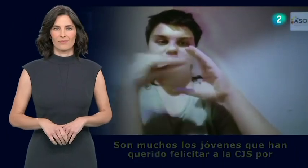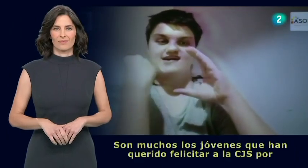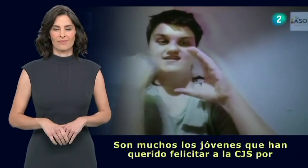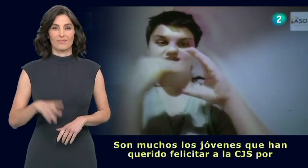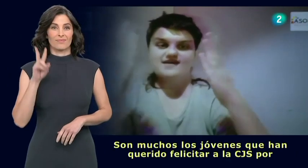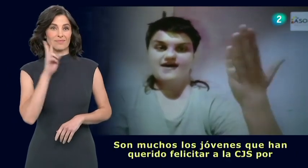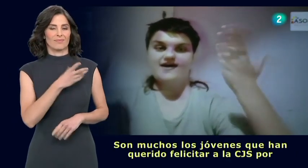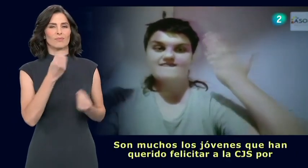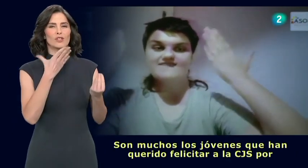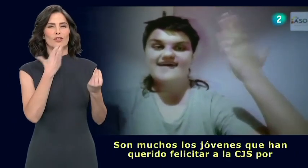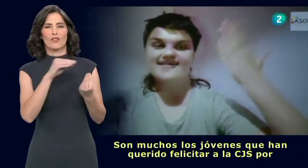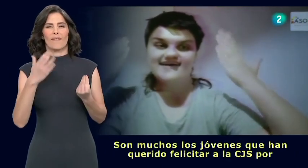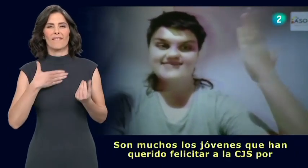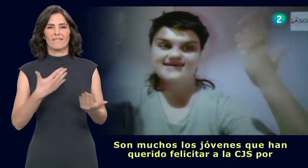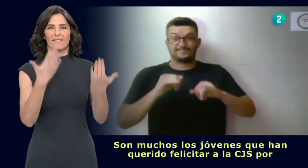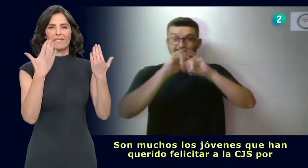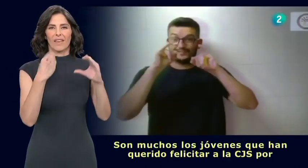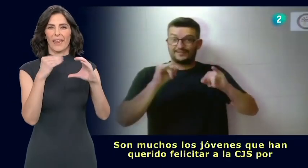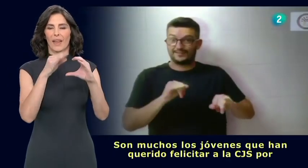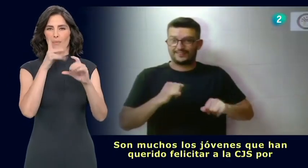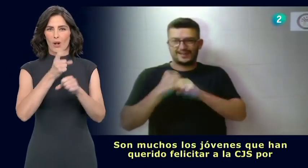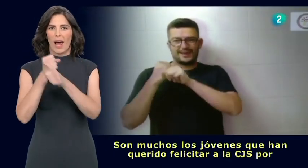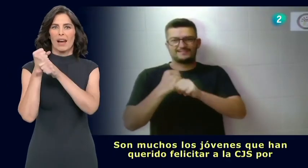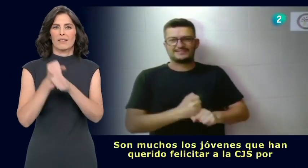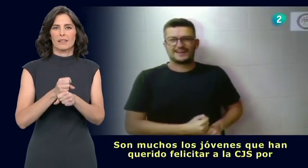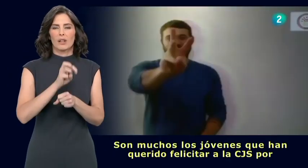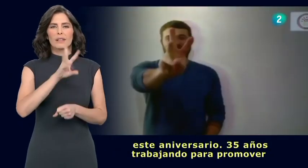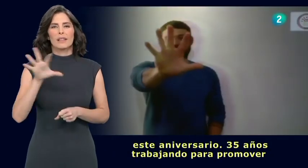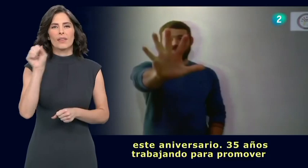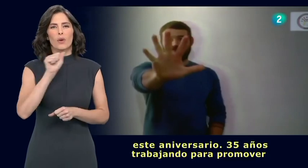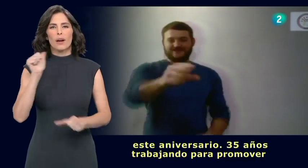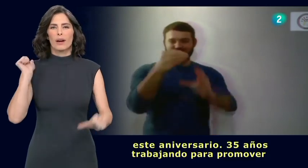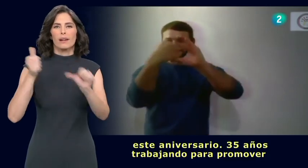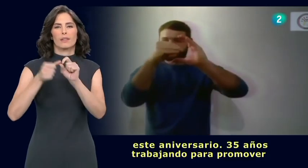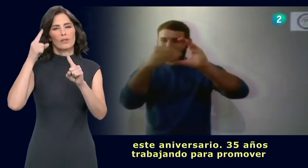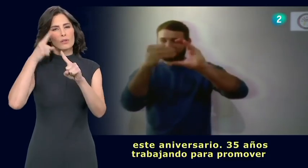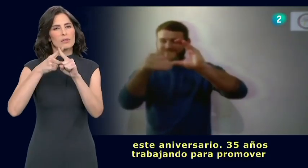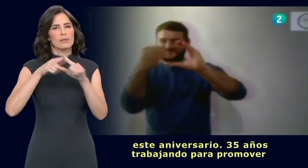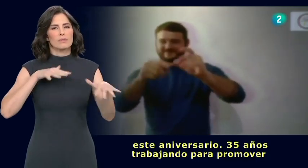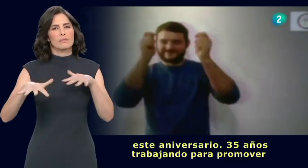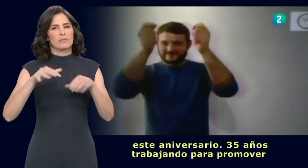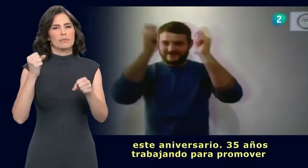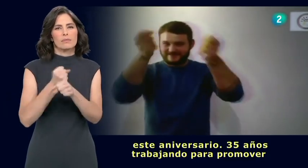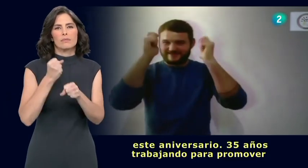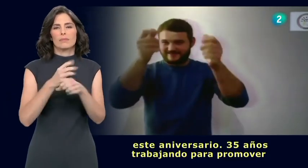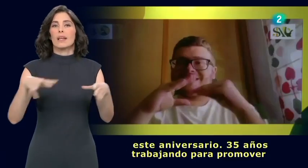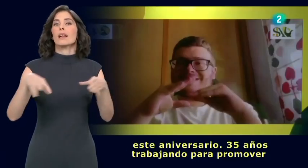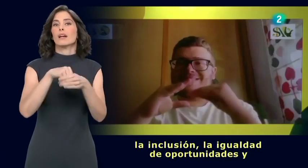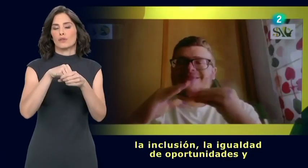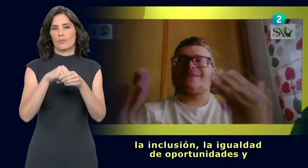Son muchos los jóvenes que han querido felicitar a la CJS por este aniversario. 35 años trabajando para promover la inclusión, la